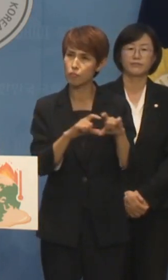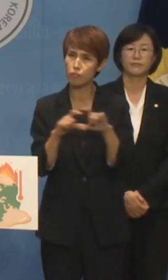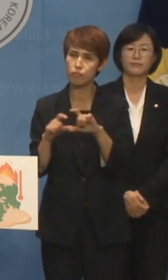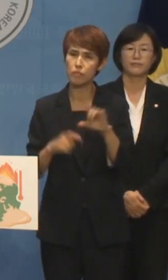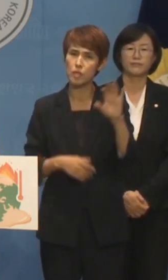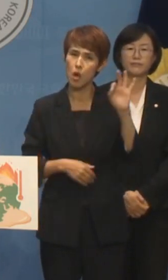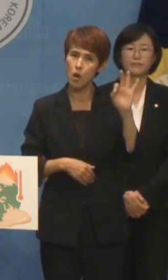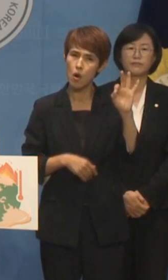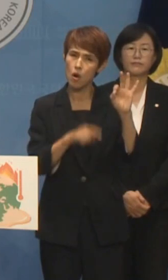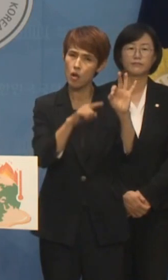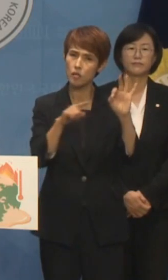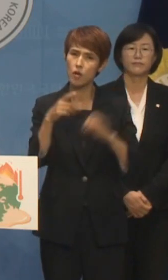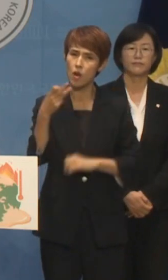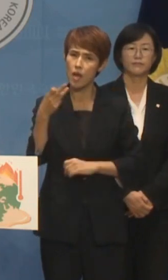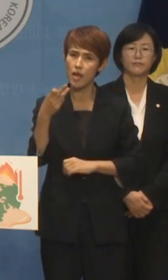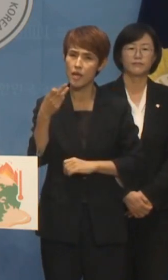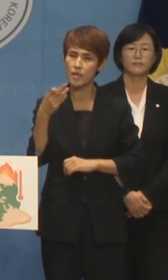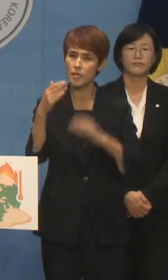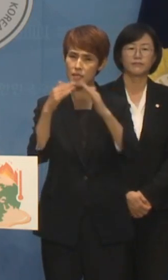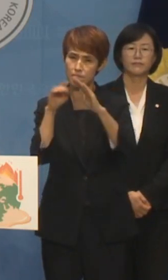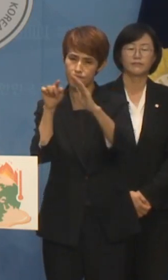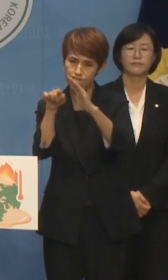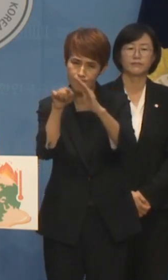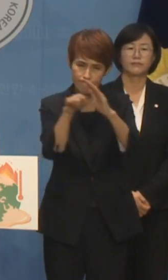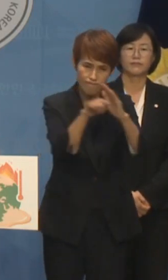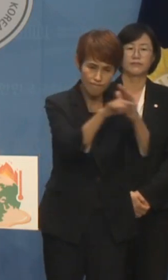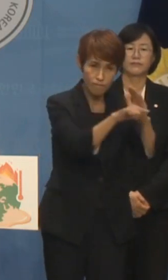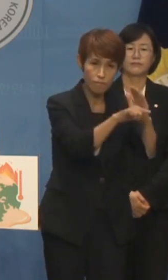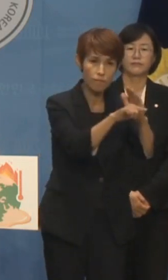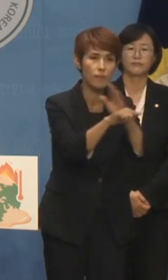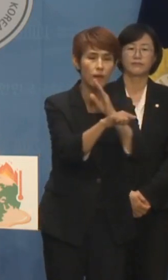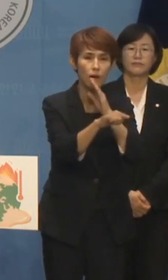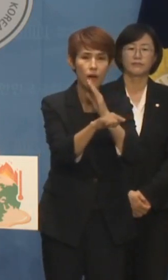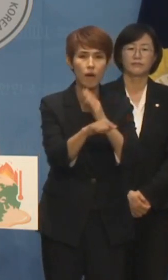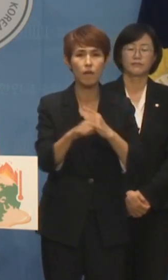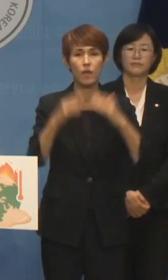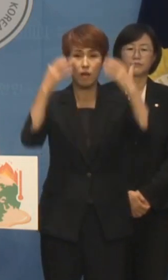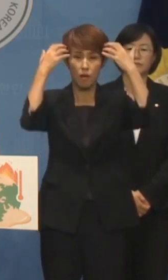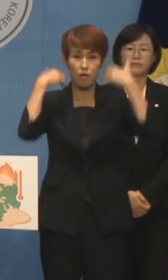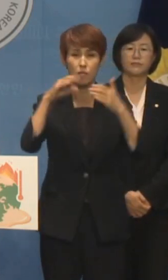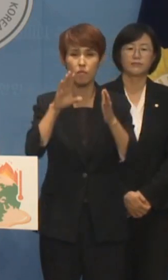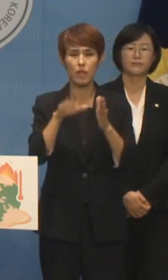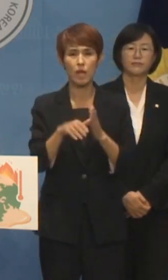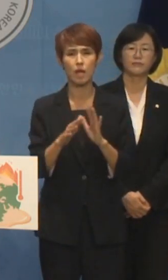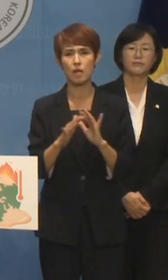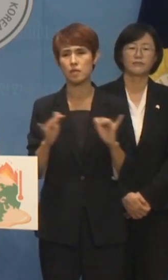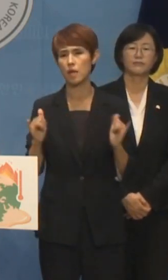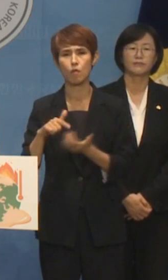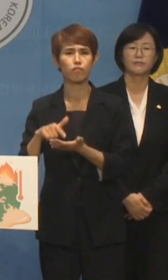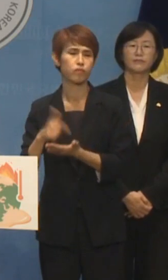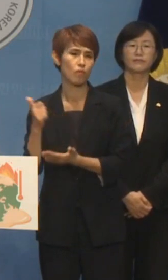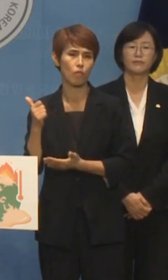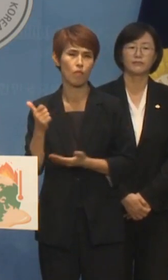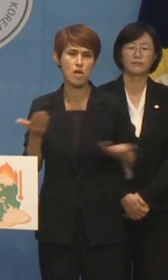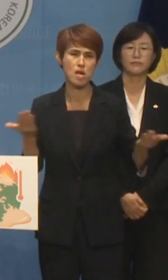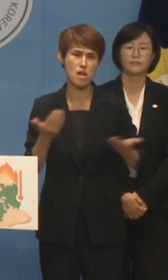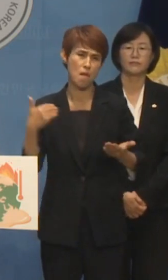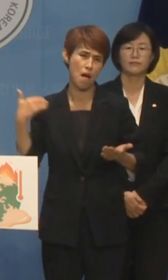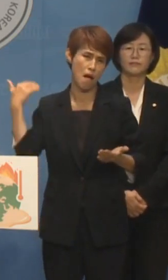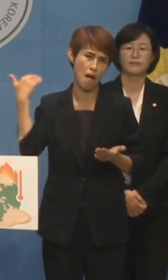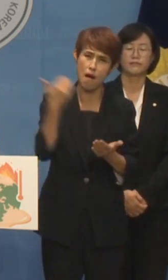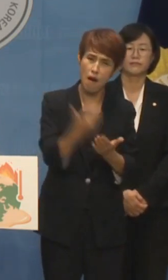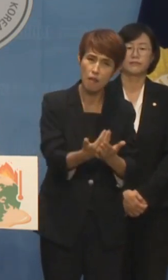14집을 방문하고 있지만 여름 성수기에는 인원 부족과 업무 폭주로 그 이상의